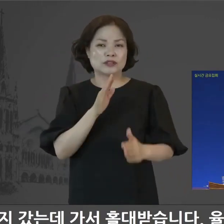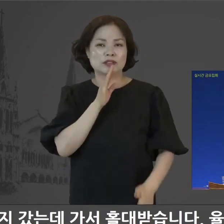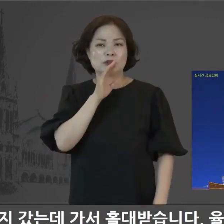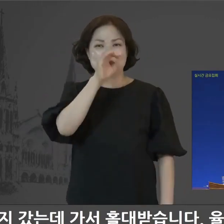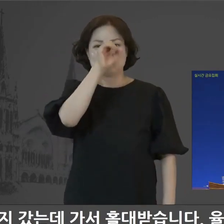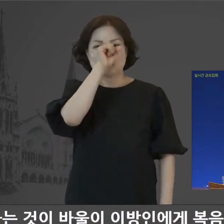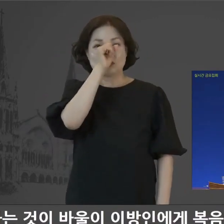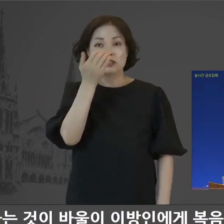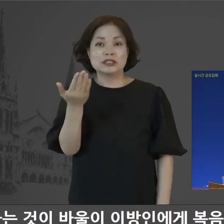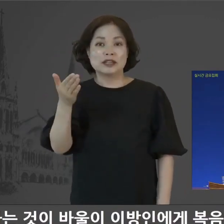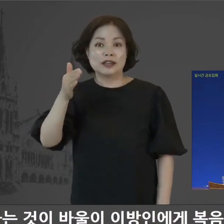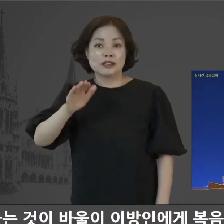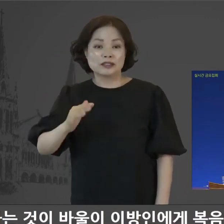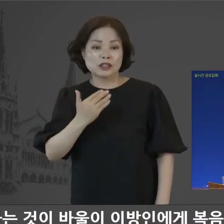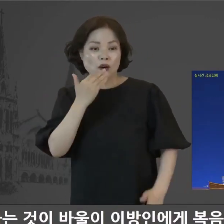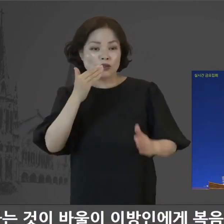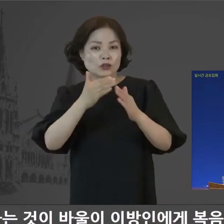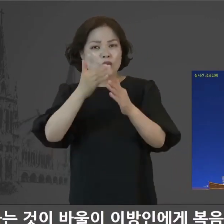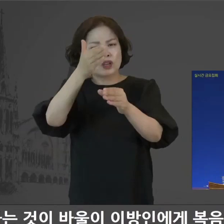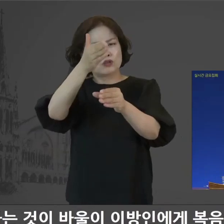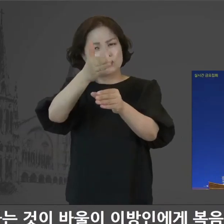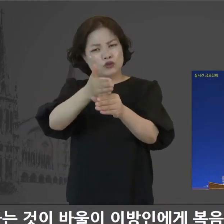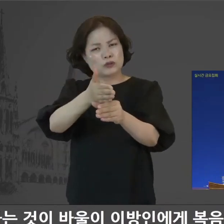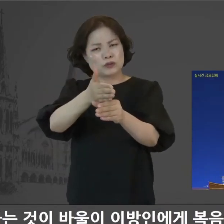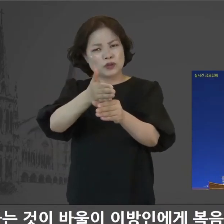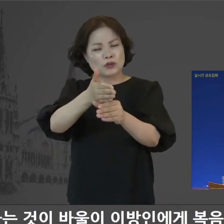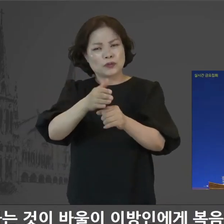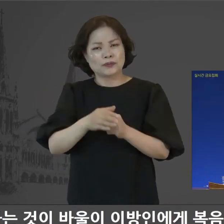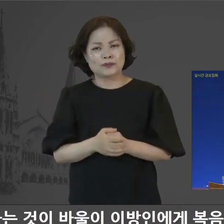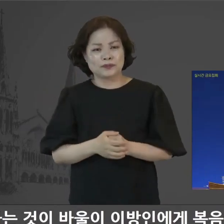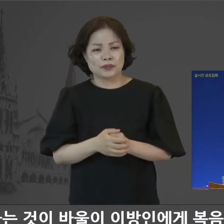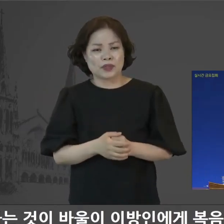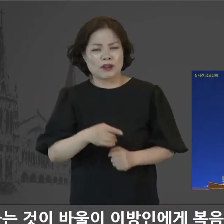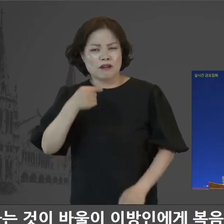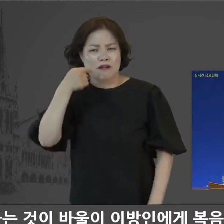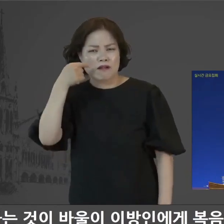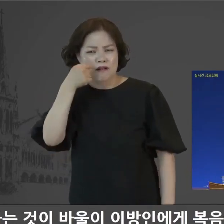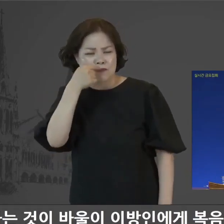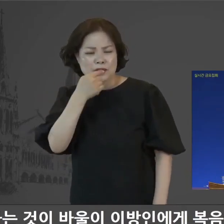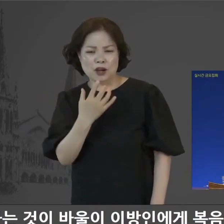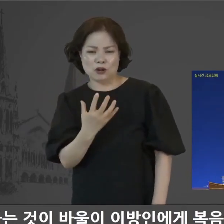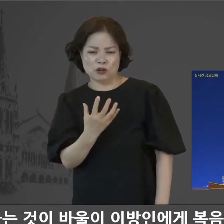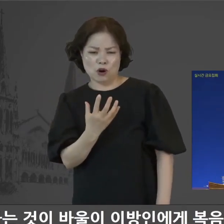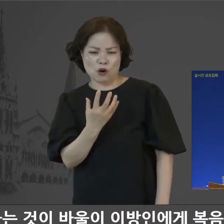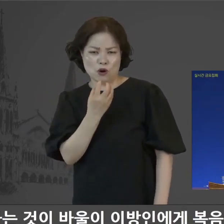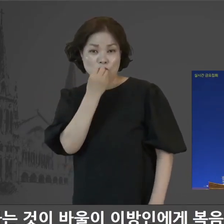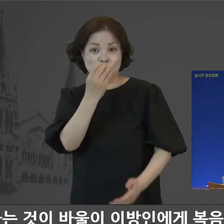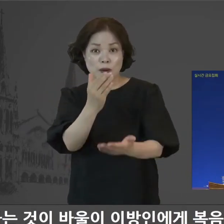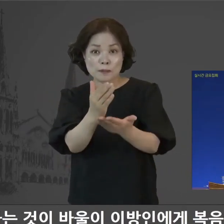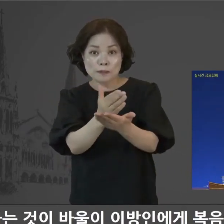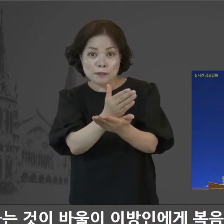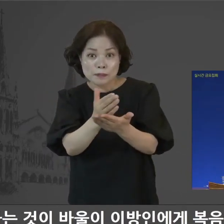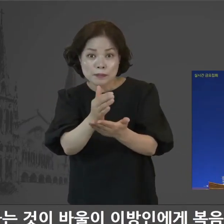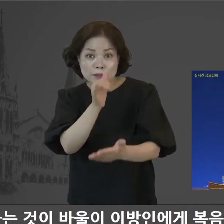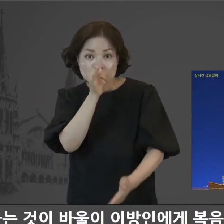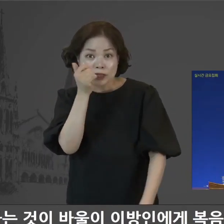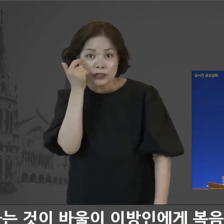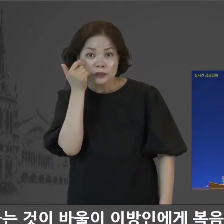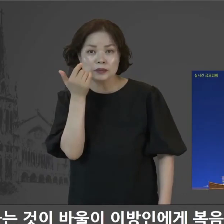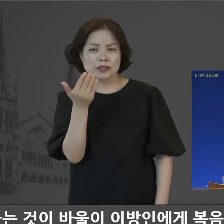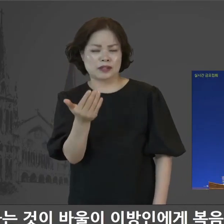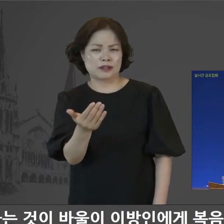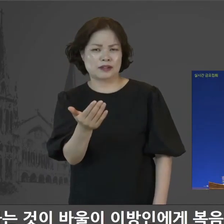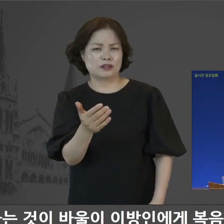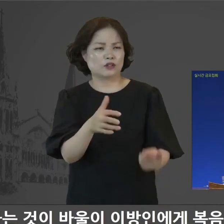것이긴 한데, 성전을 중심으로 이 엄격하게 거룩함의 구별이 있지 않았었습니까?